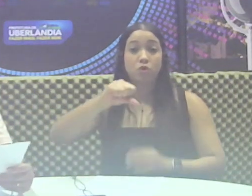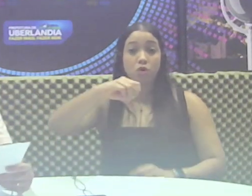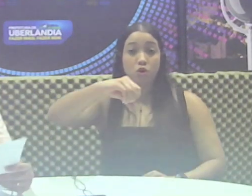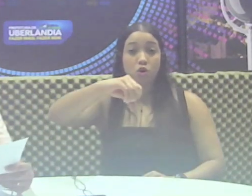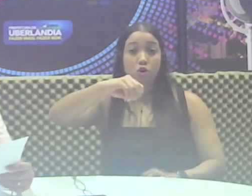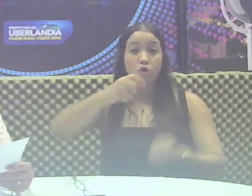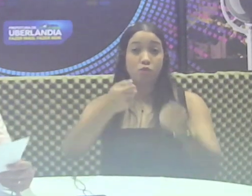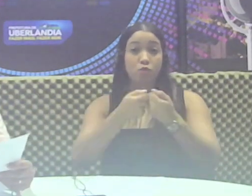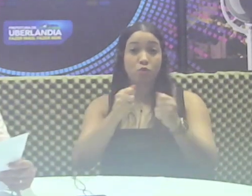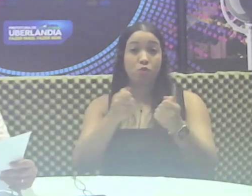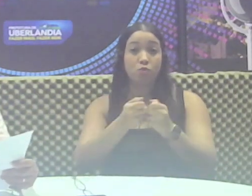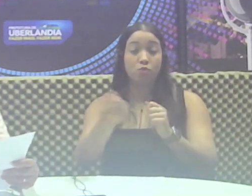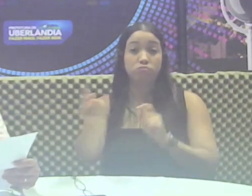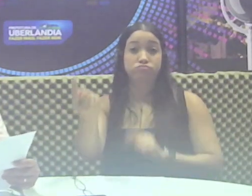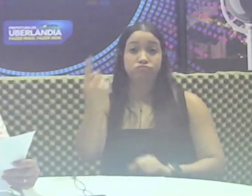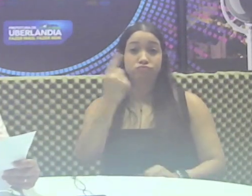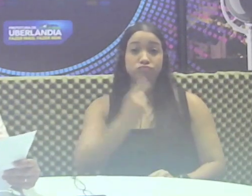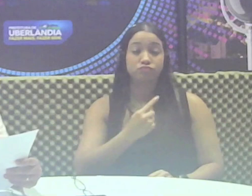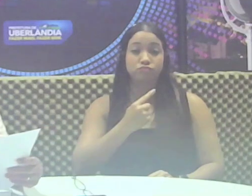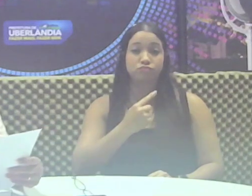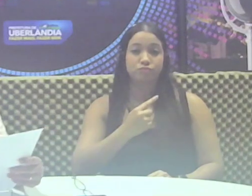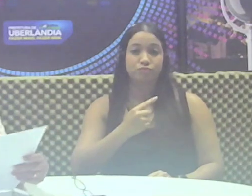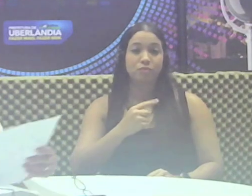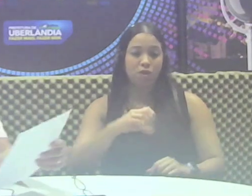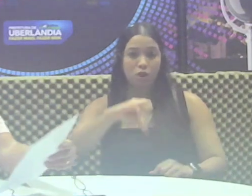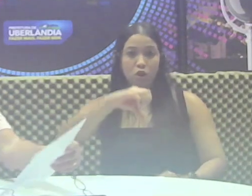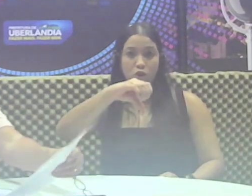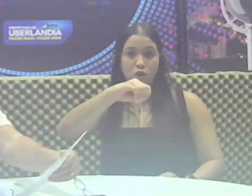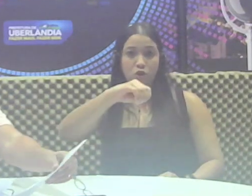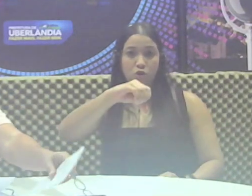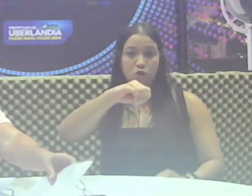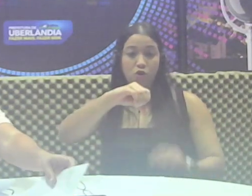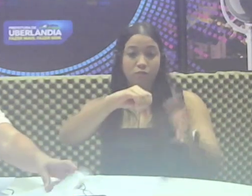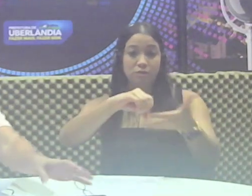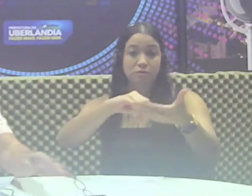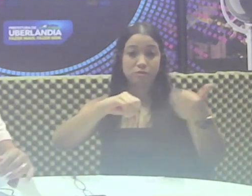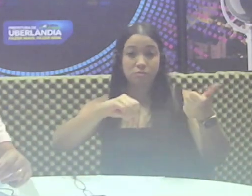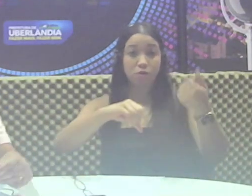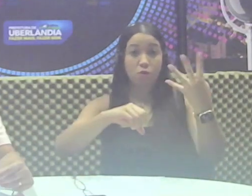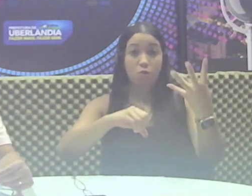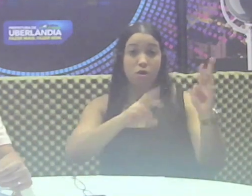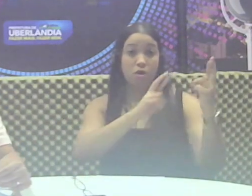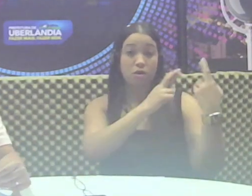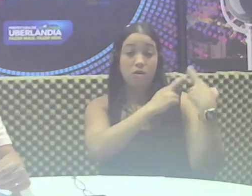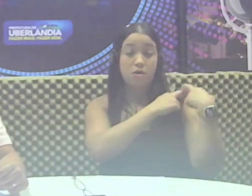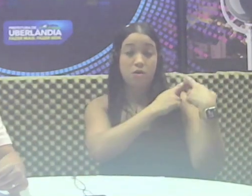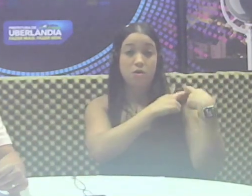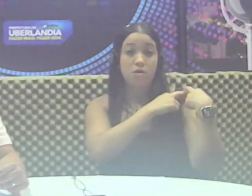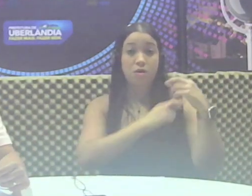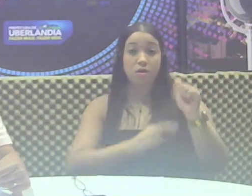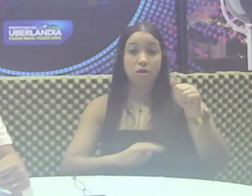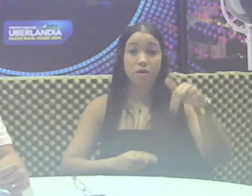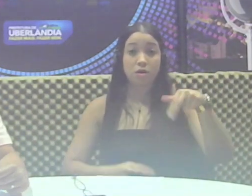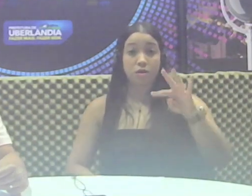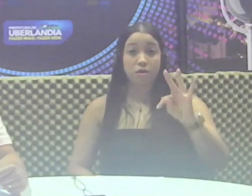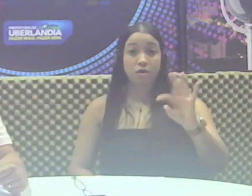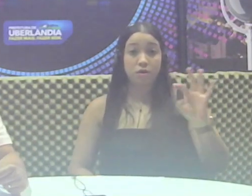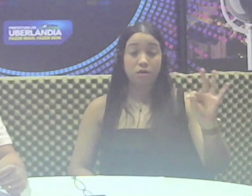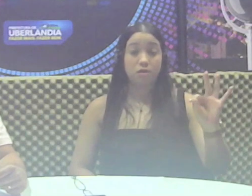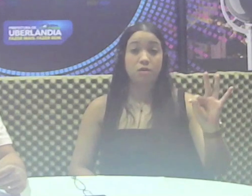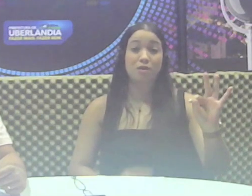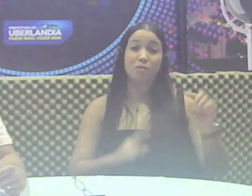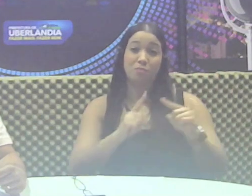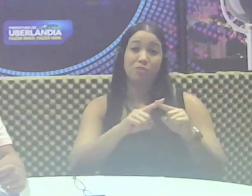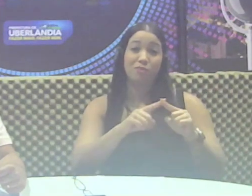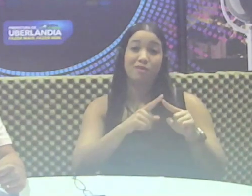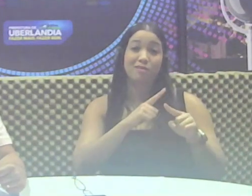passagem pela cidade. Dos nove ônibus apreendidos, quatro ficaram sob responsabilidade da ANTT por